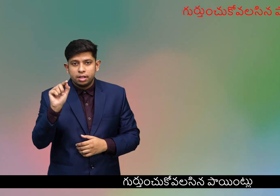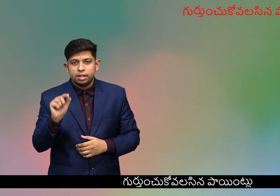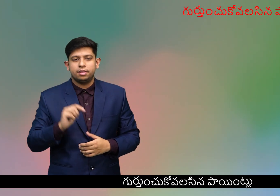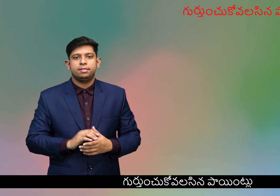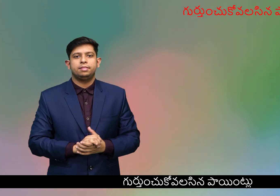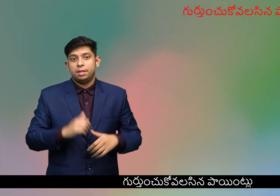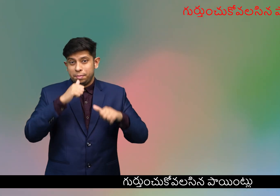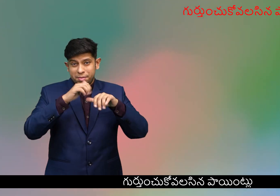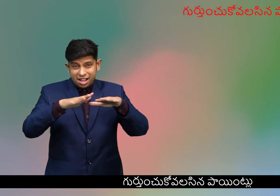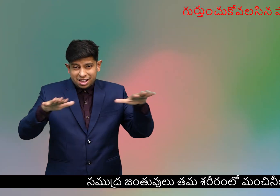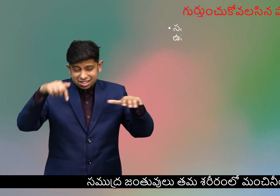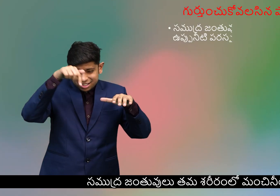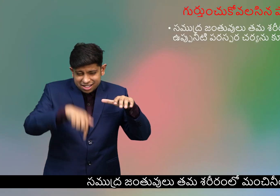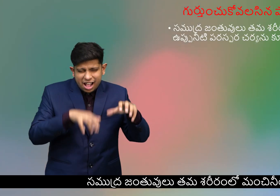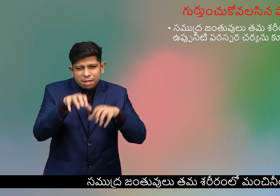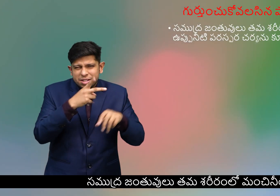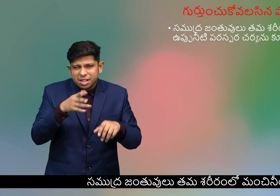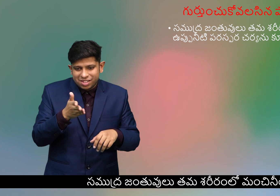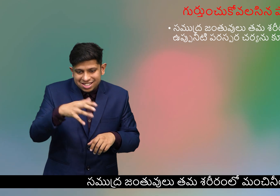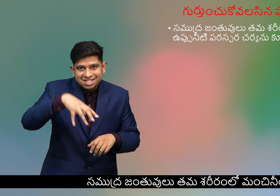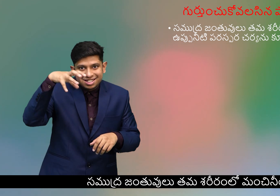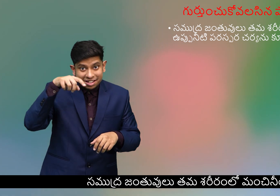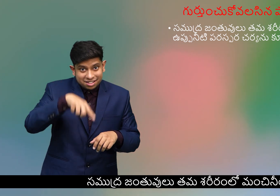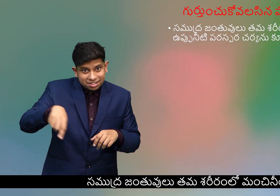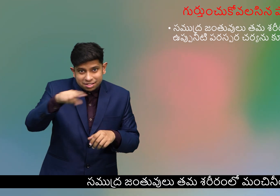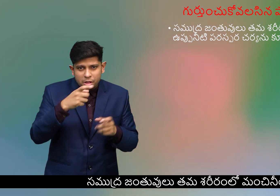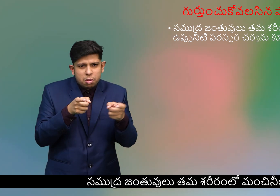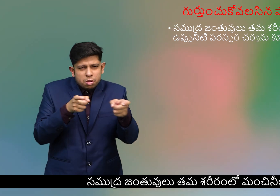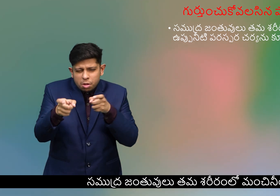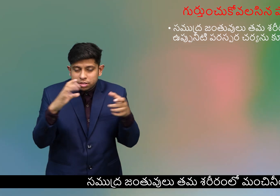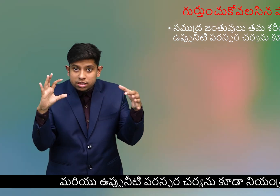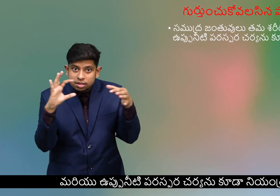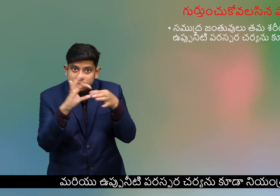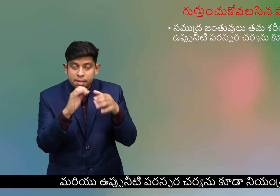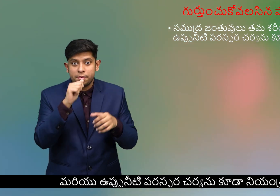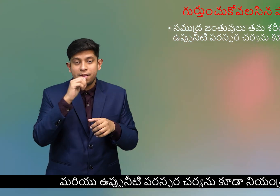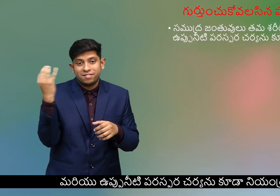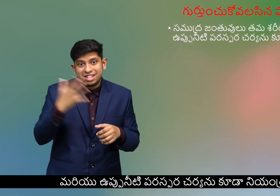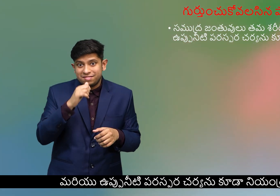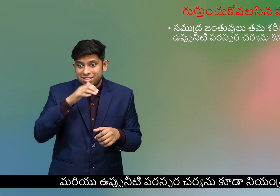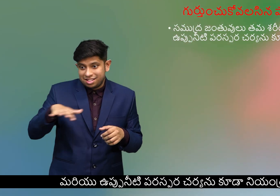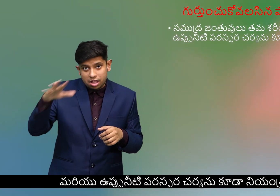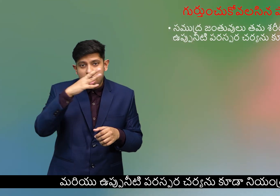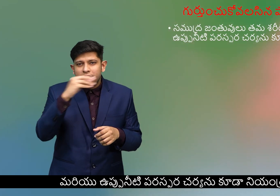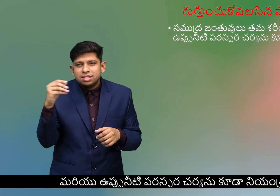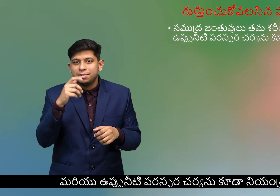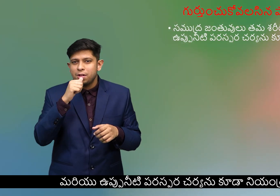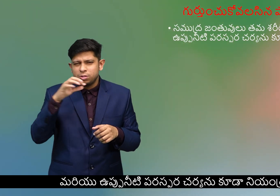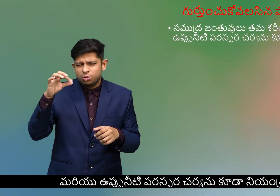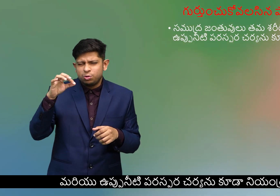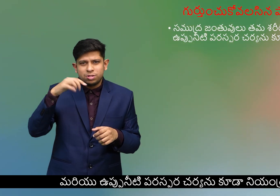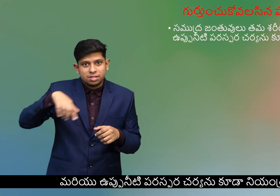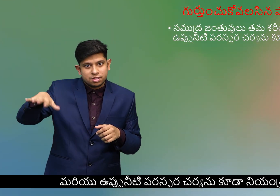పాయింట్లు: సముద్ర జంతువులు తమ శరీరంలో మంచినీరు మరియు ఉప్పునీటి పరస్పర చర్యను